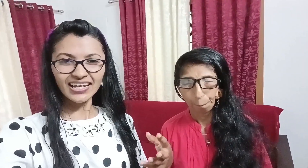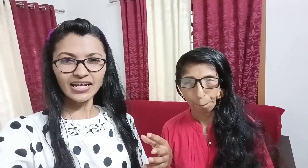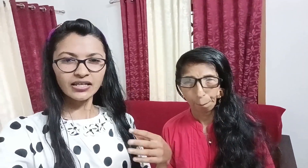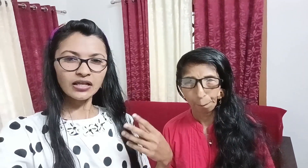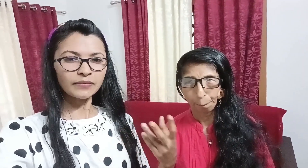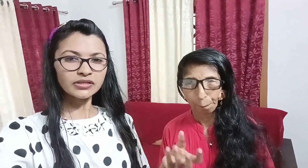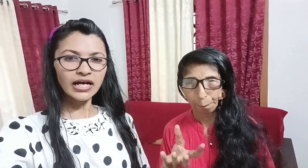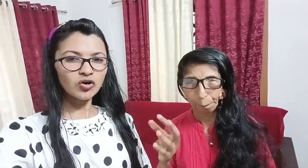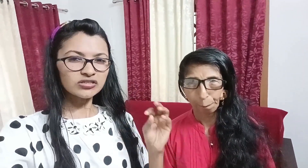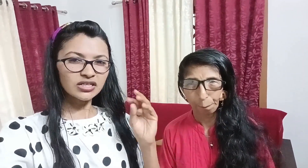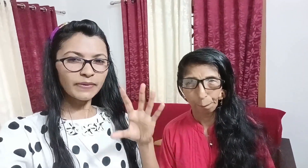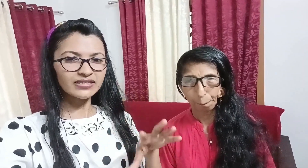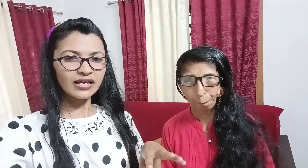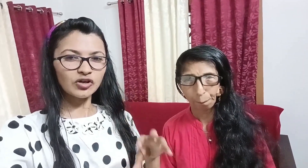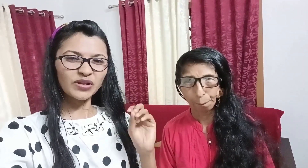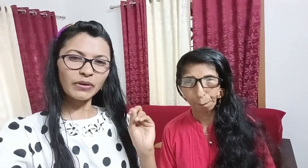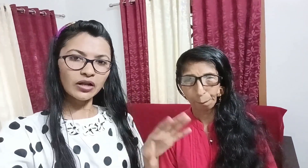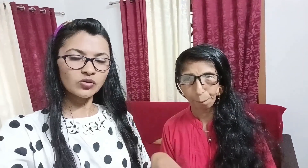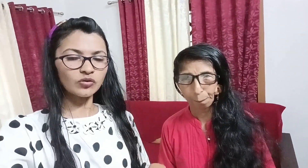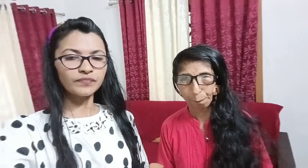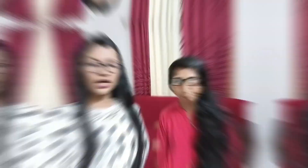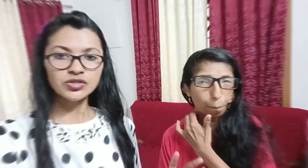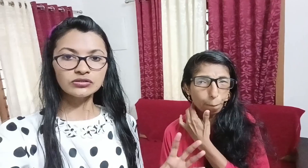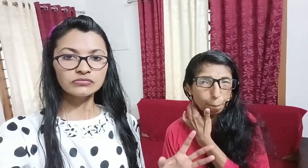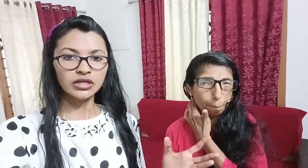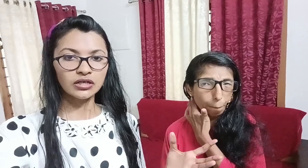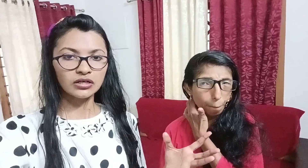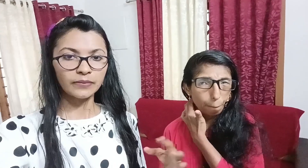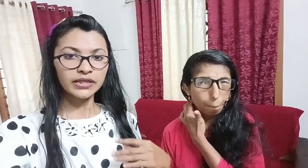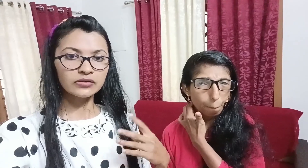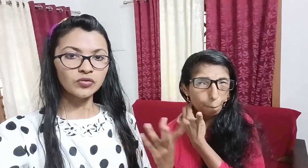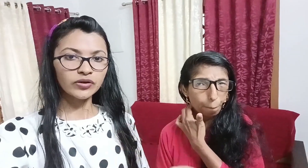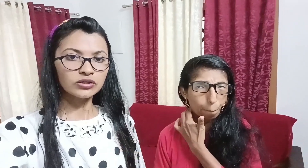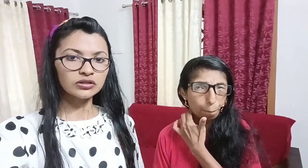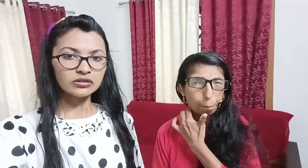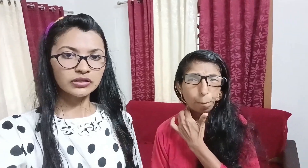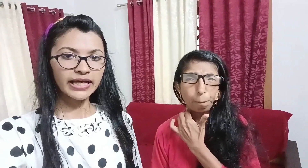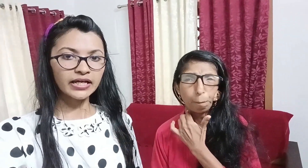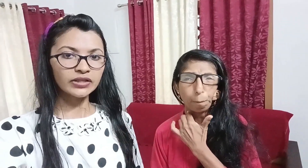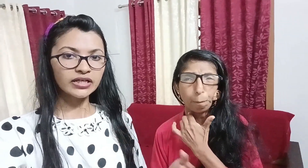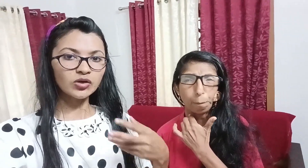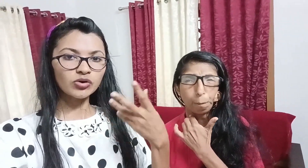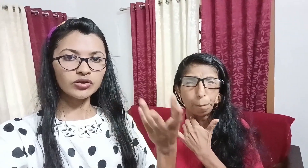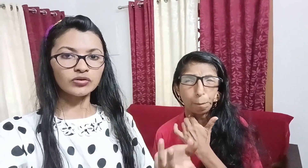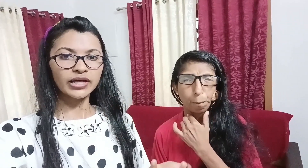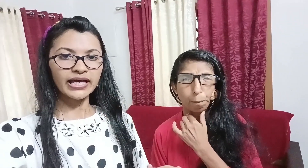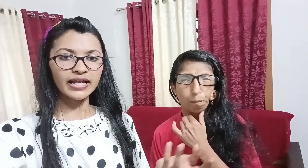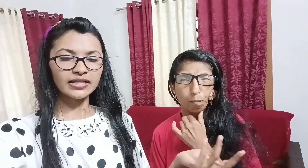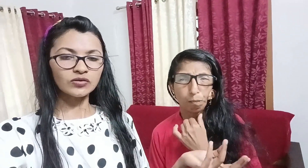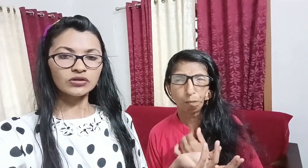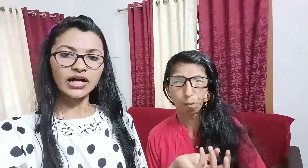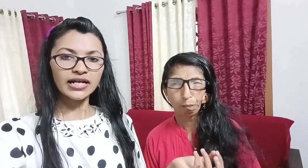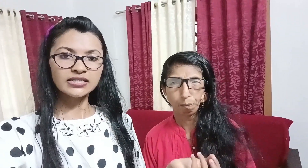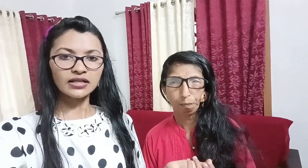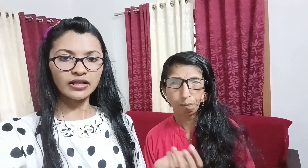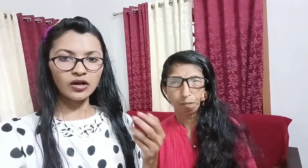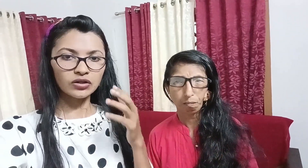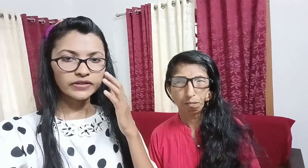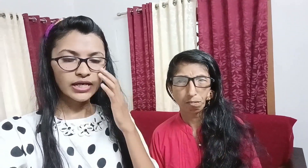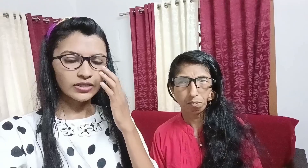നല്ലതല്ലേ, ഞാൻ കുറച്ചൊക്കെ പഠിച്ചായിരുന്നു, പിന്നെ മറന്നു പോകും. നമുക്കും കൂടി ഒന്ന് എങ്ങനെ, നിങ്ങൾക്കും കൂടി ഒന്ന് എങ്ങനെയാണെന്നൊന്ന് കാണിച്ചു തന്നാലോ എന്ന് വിചാരിച്ചു